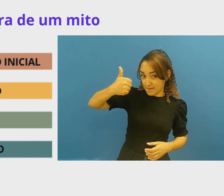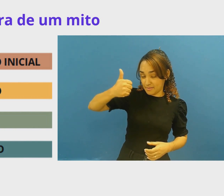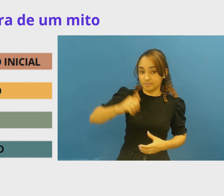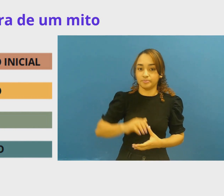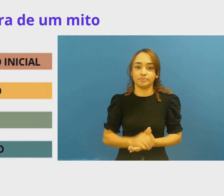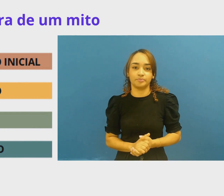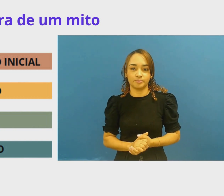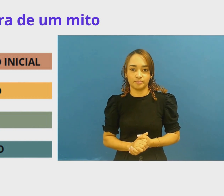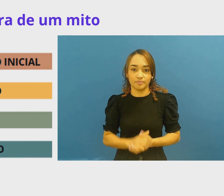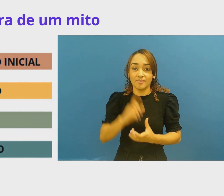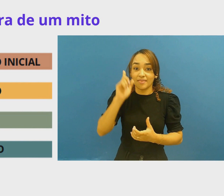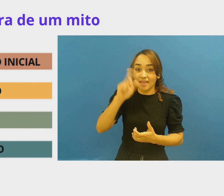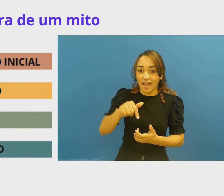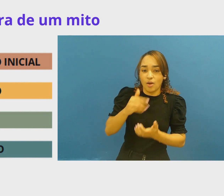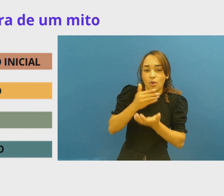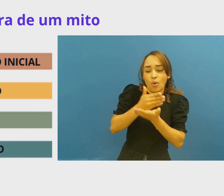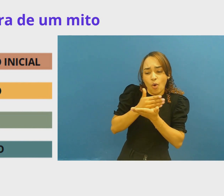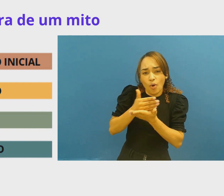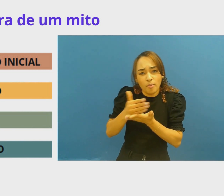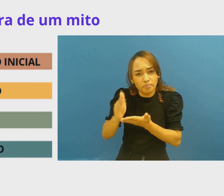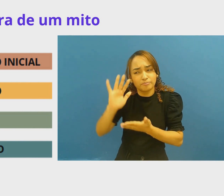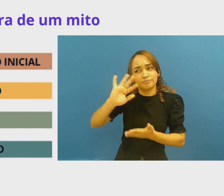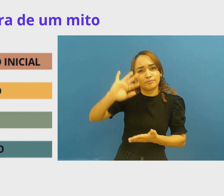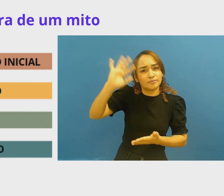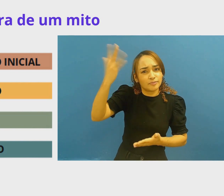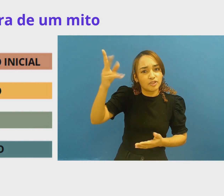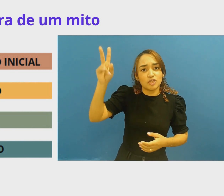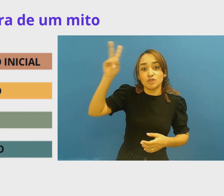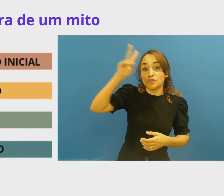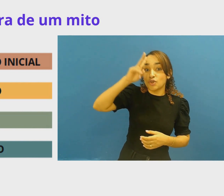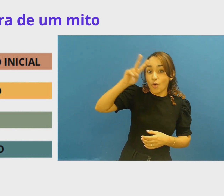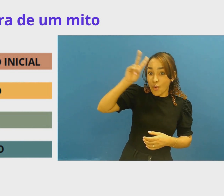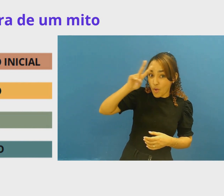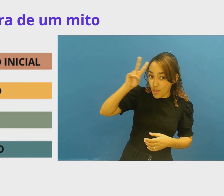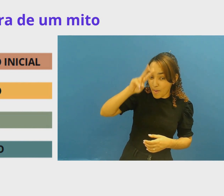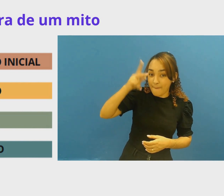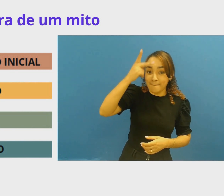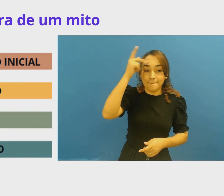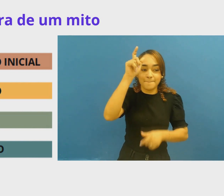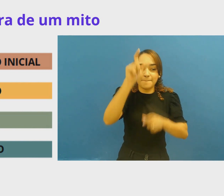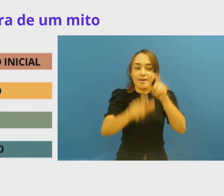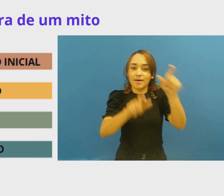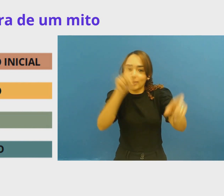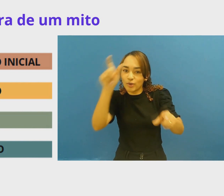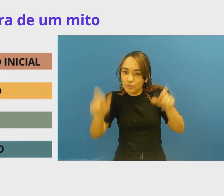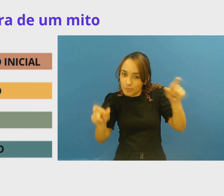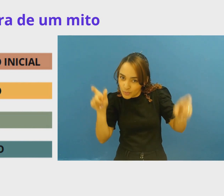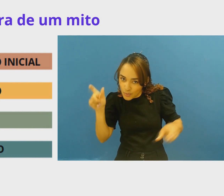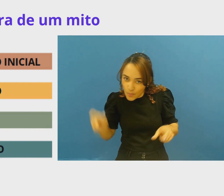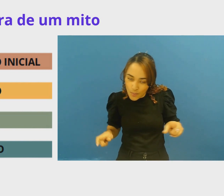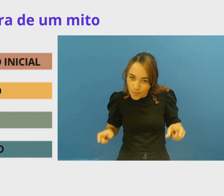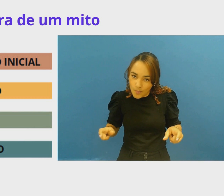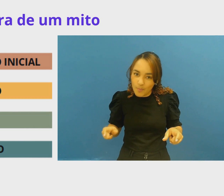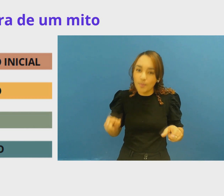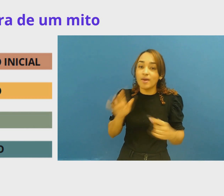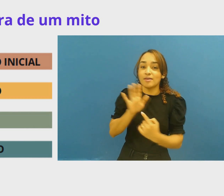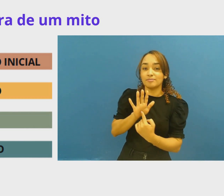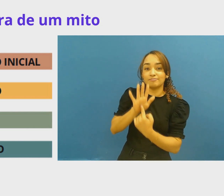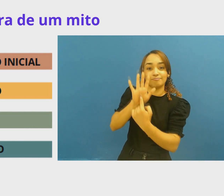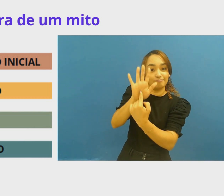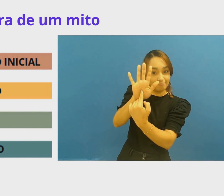Primeiro, uma situação inicial. É o começo da história, onde